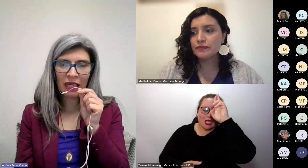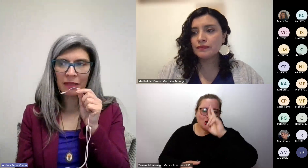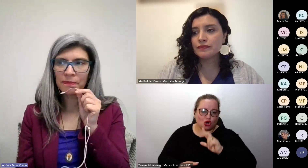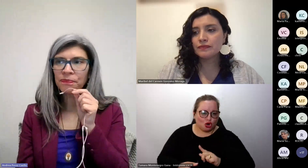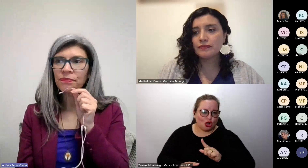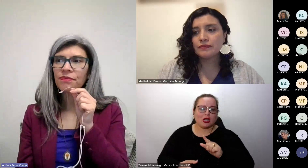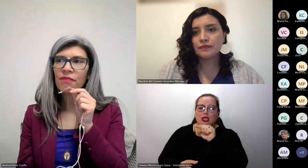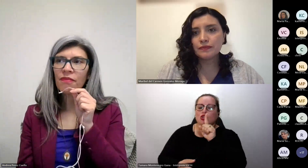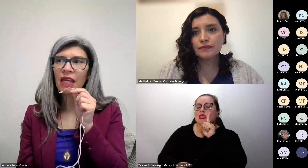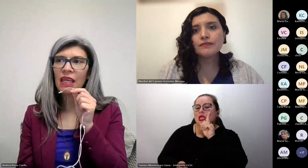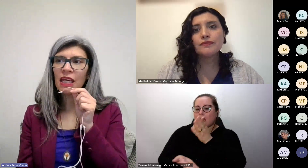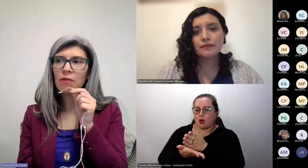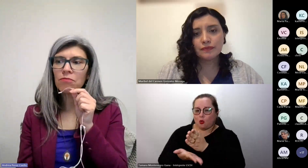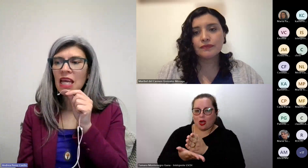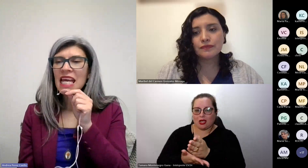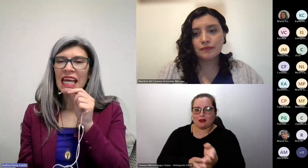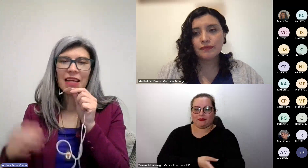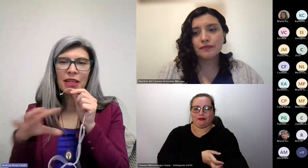en la escuela.